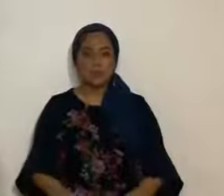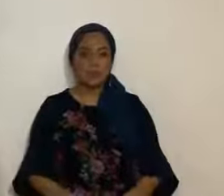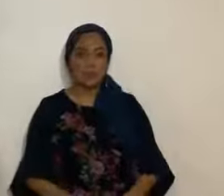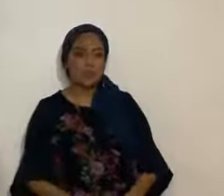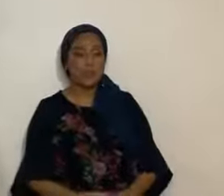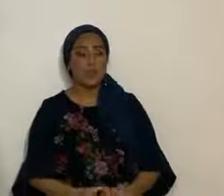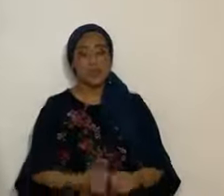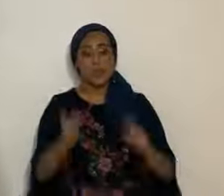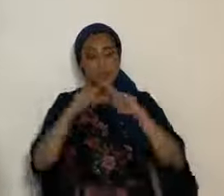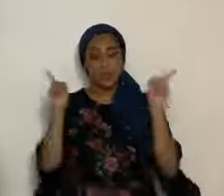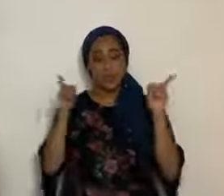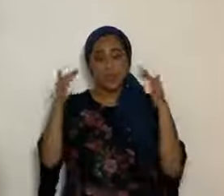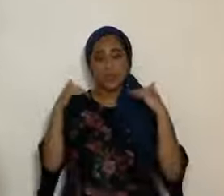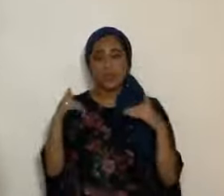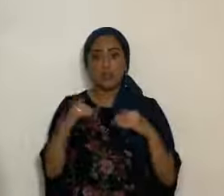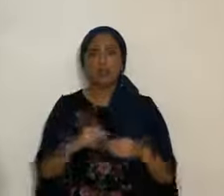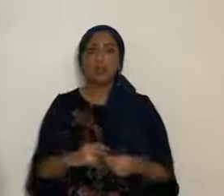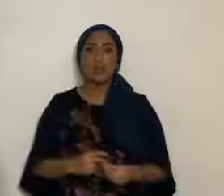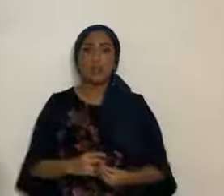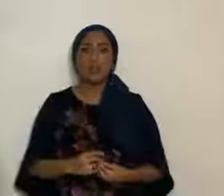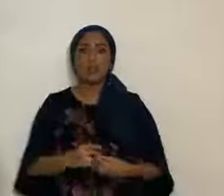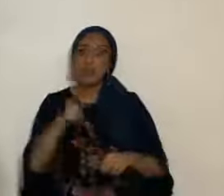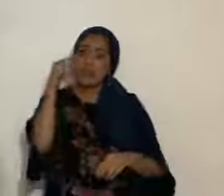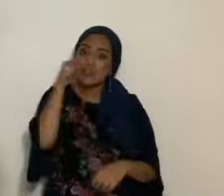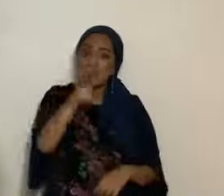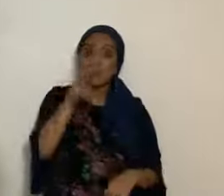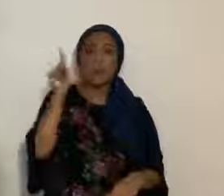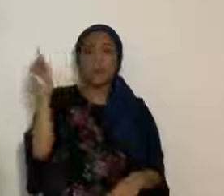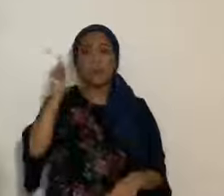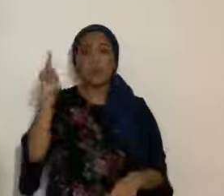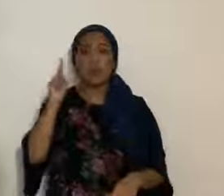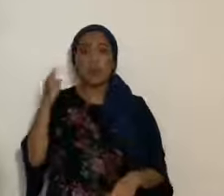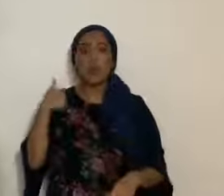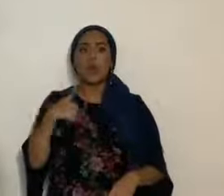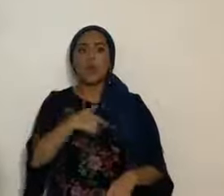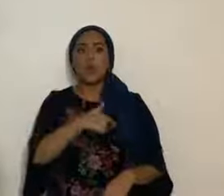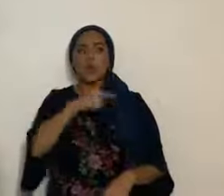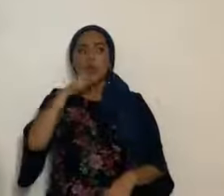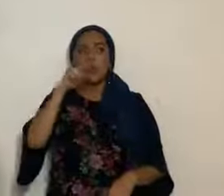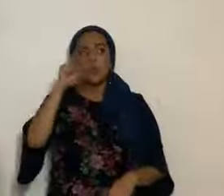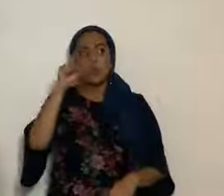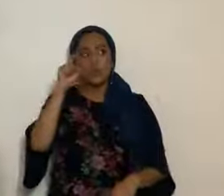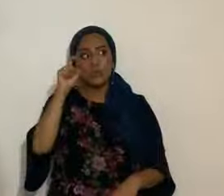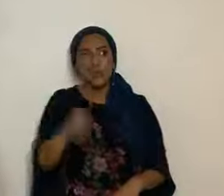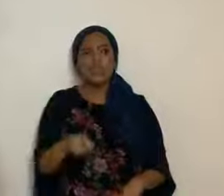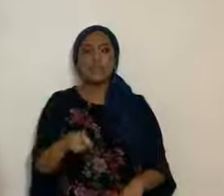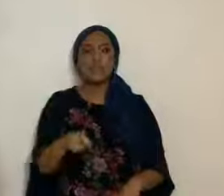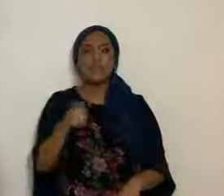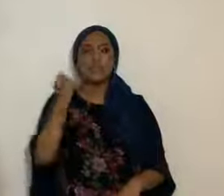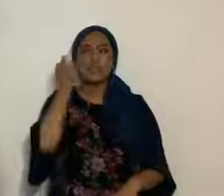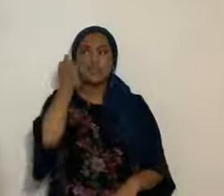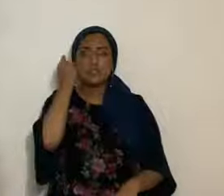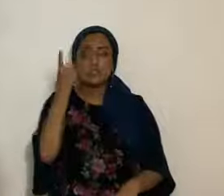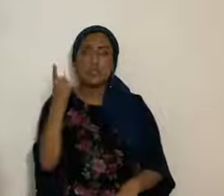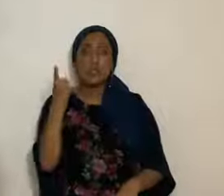Sin embargo, ahí es cuando nosotros debemos de entender y debemos de